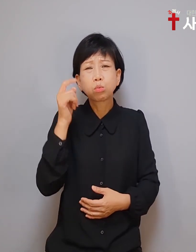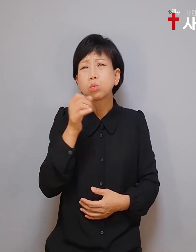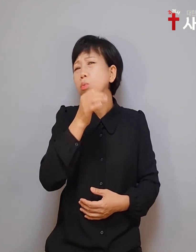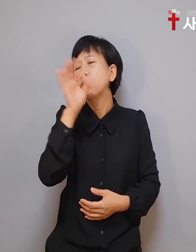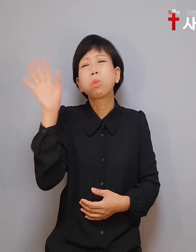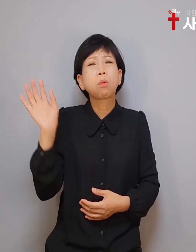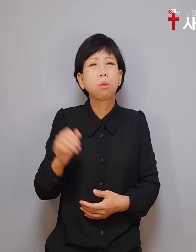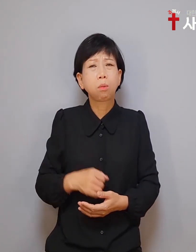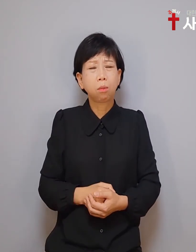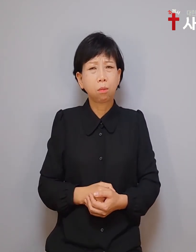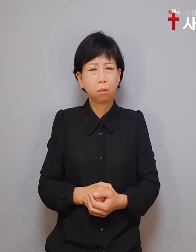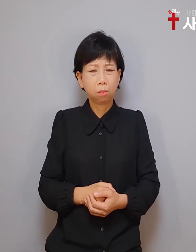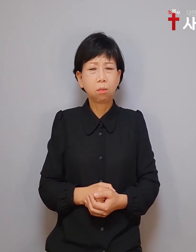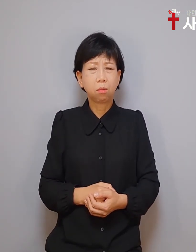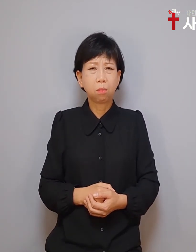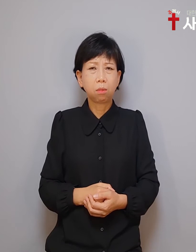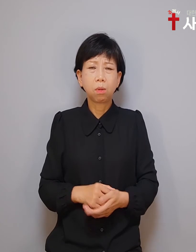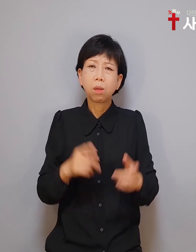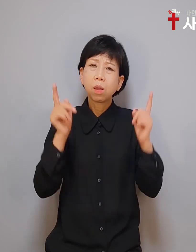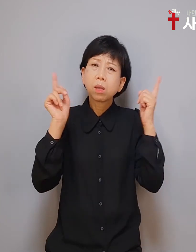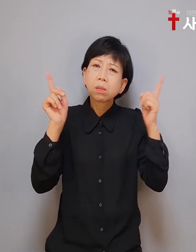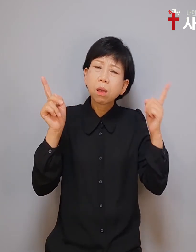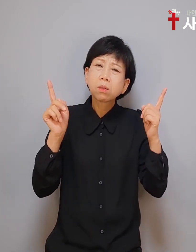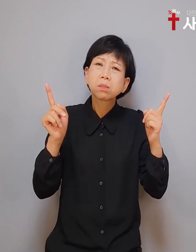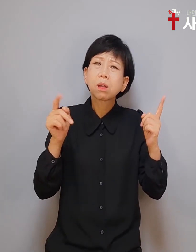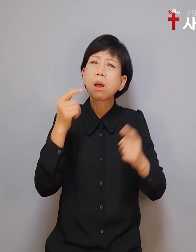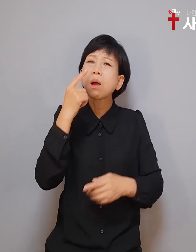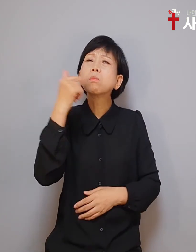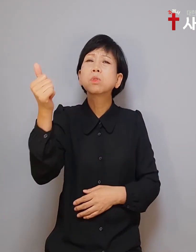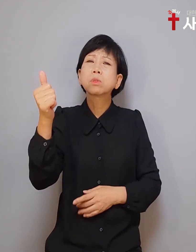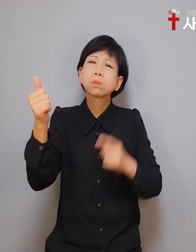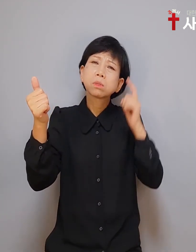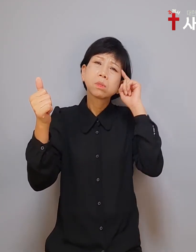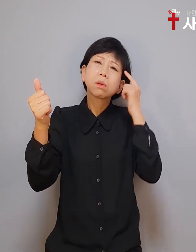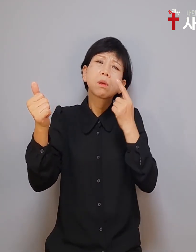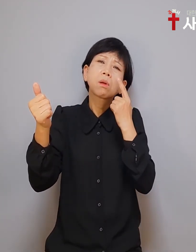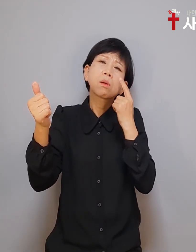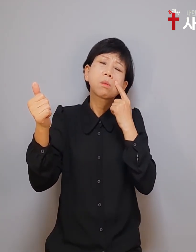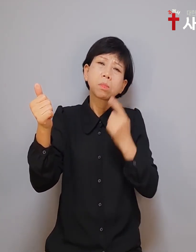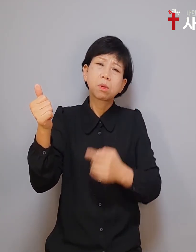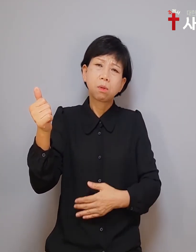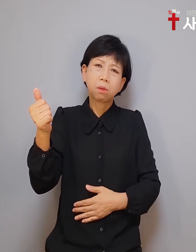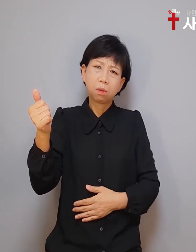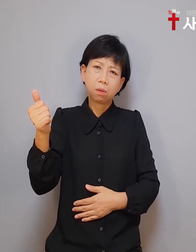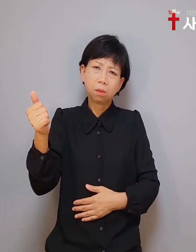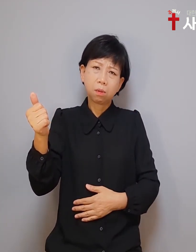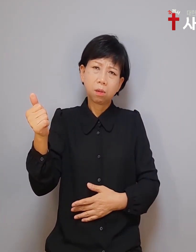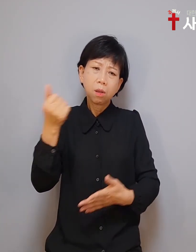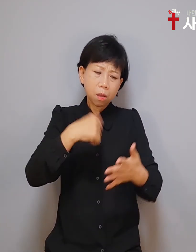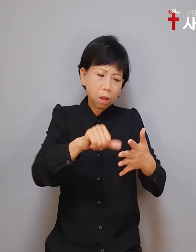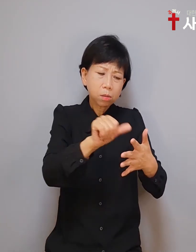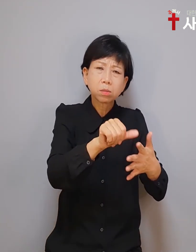생각해 보세요. 탕자가요 자기 재산 싹 다 끌어가지고 현금화 시켜서 가지고 갔어요.